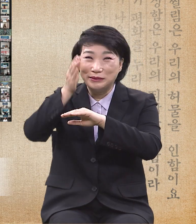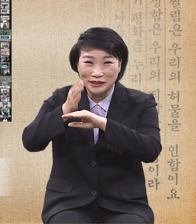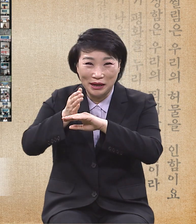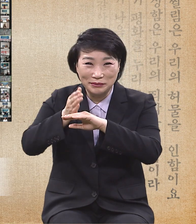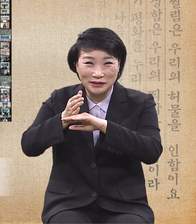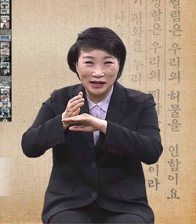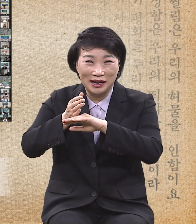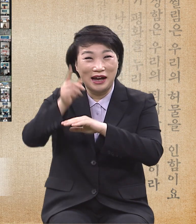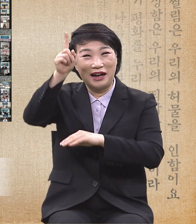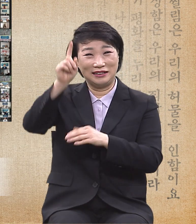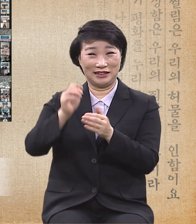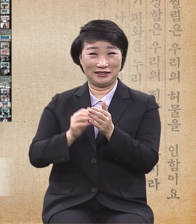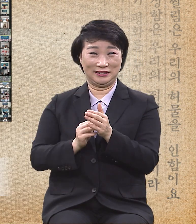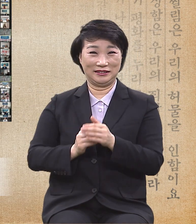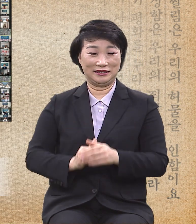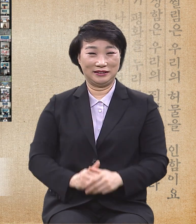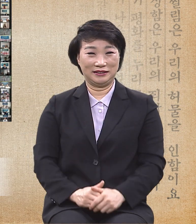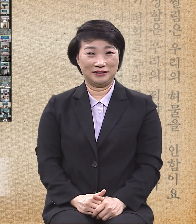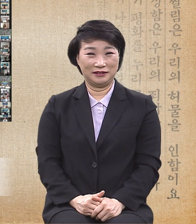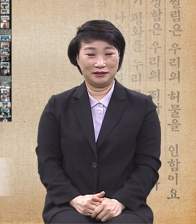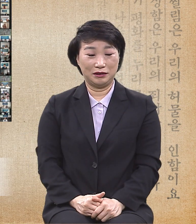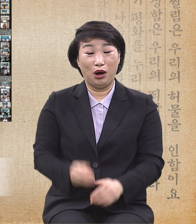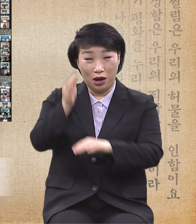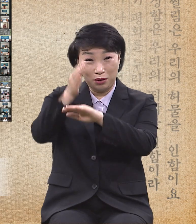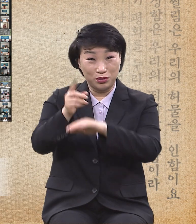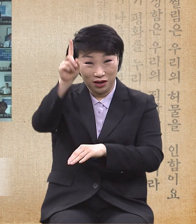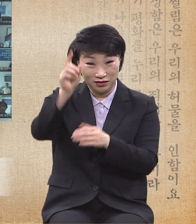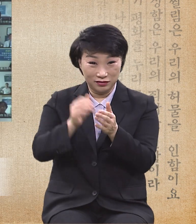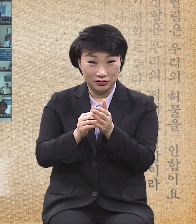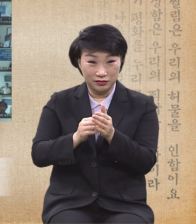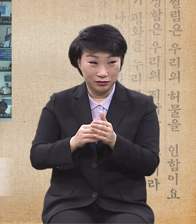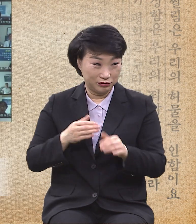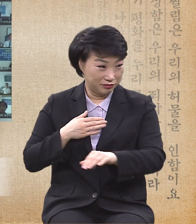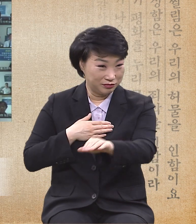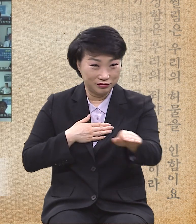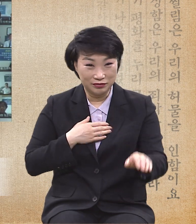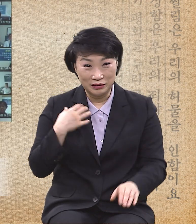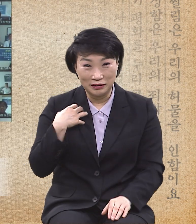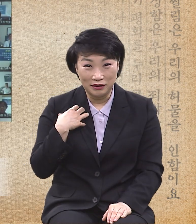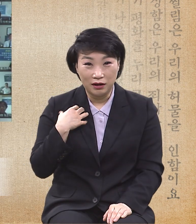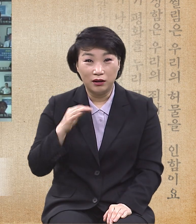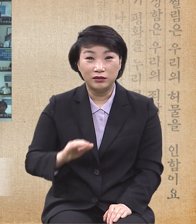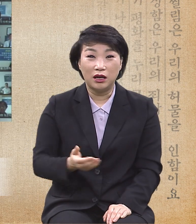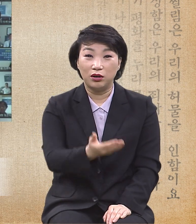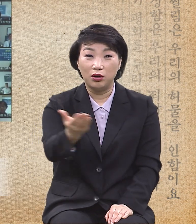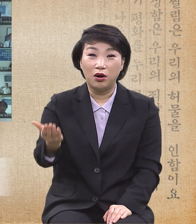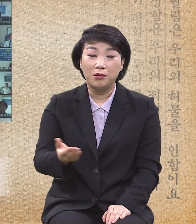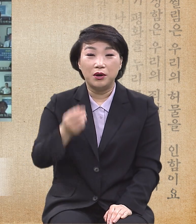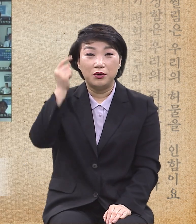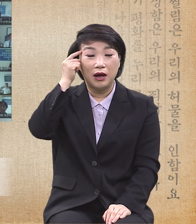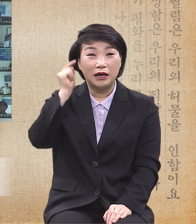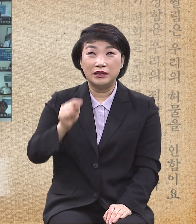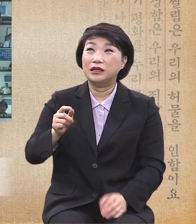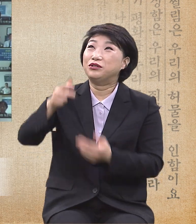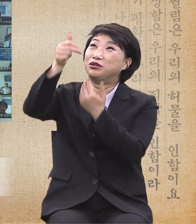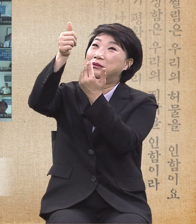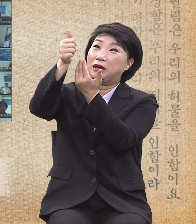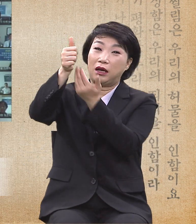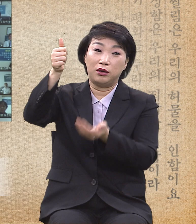감사합니다. 응? 감사밖에 없어. 근데 어떻게 이주님